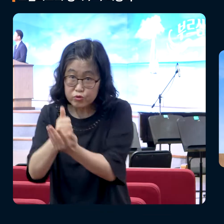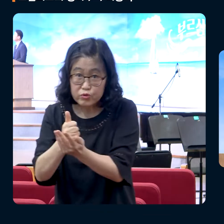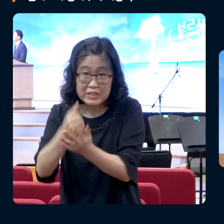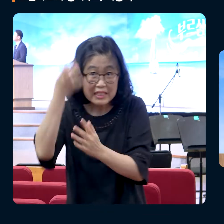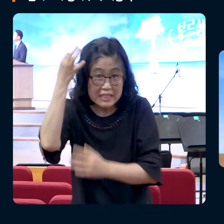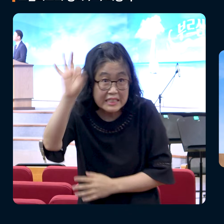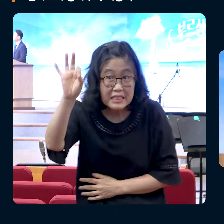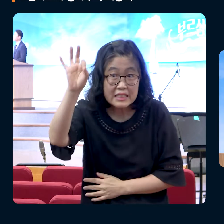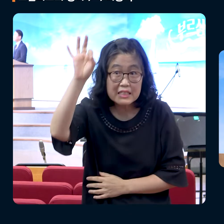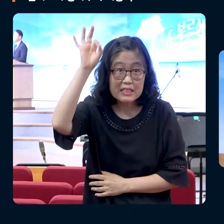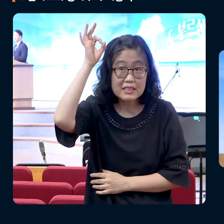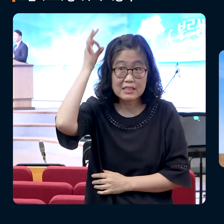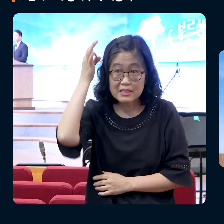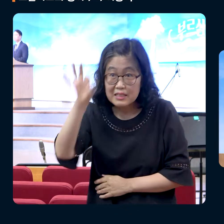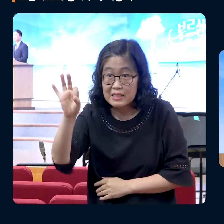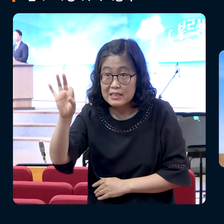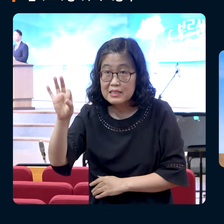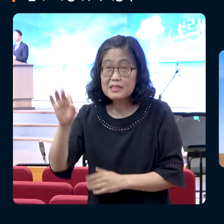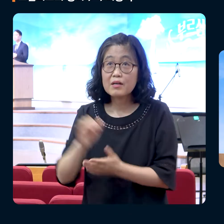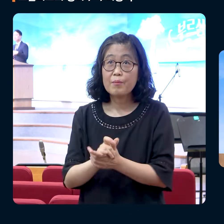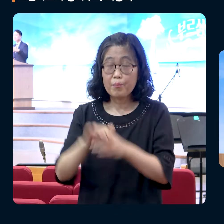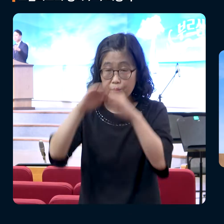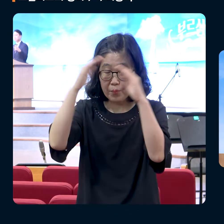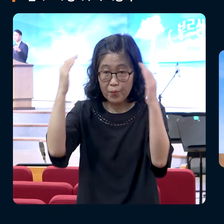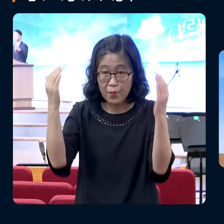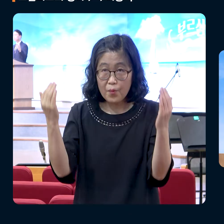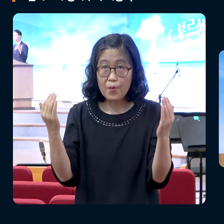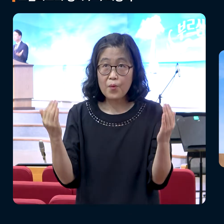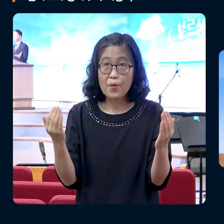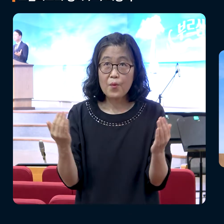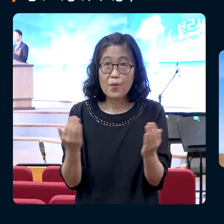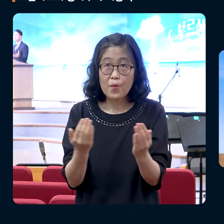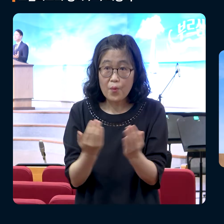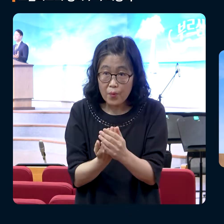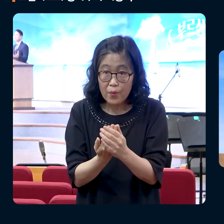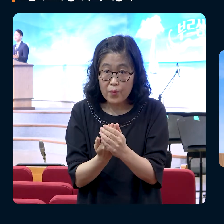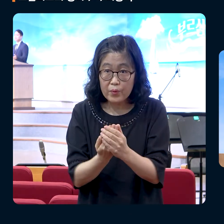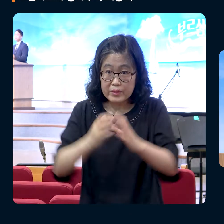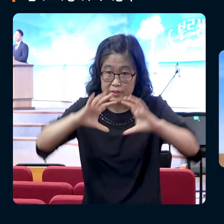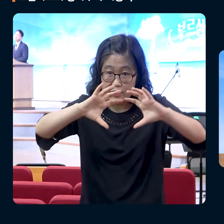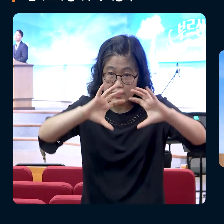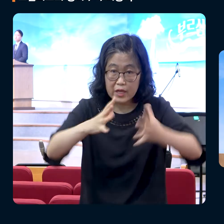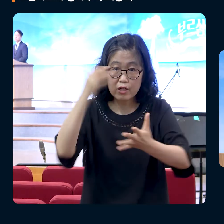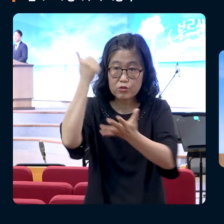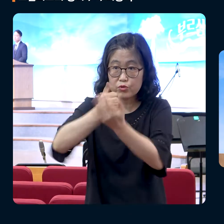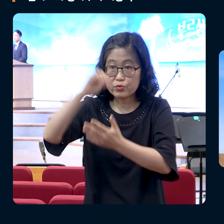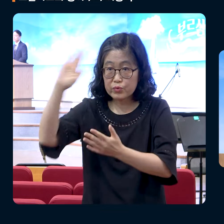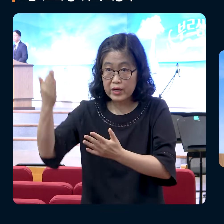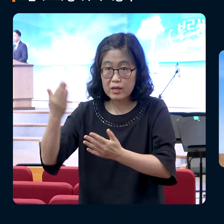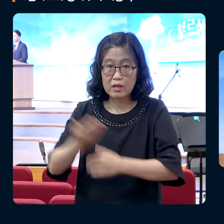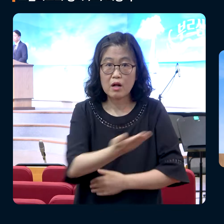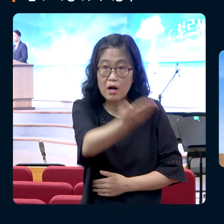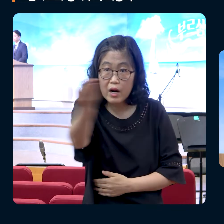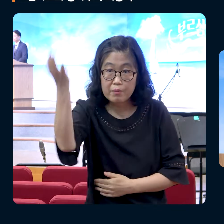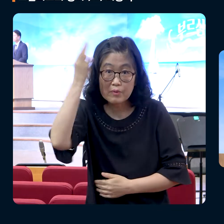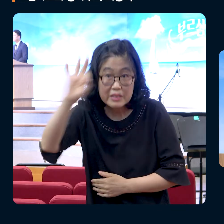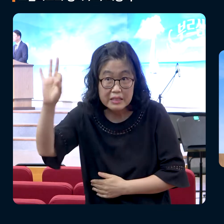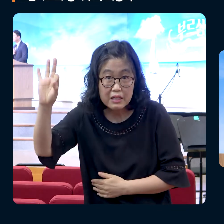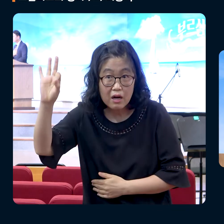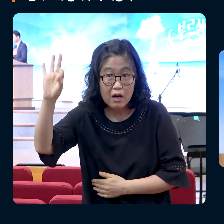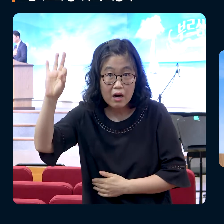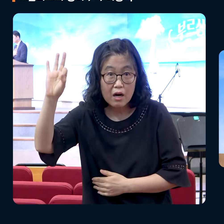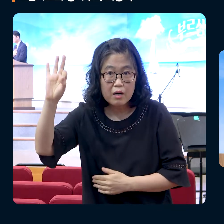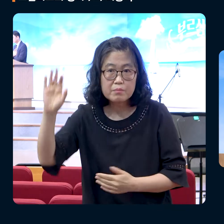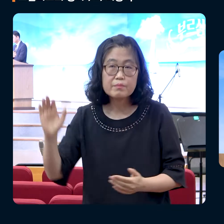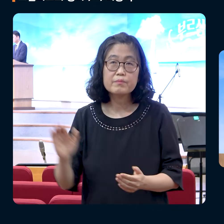인정하십니까? 네. 하나님이 모든 이 온 세상의 주인이시다라는 것들도 여러분 인정하십니까?